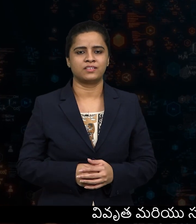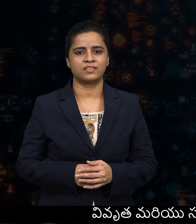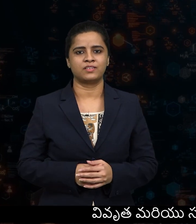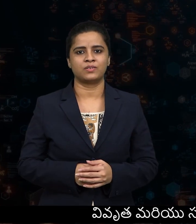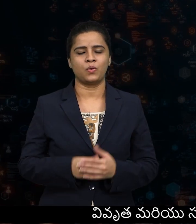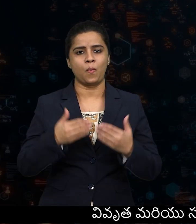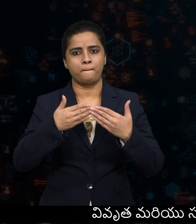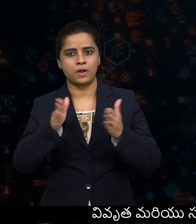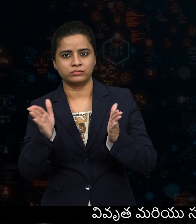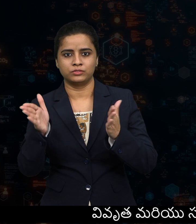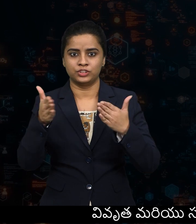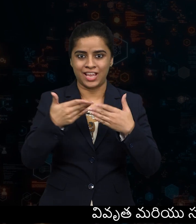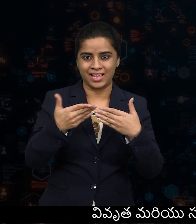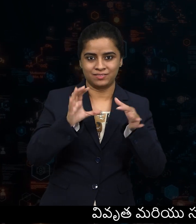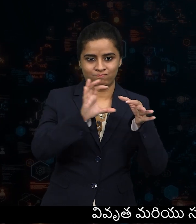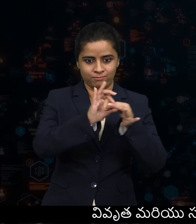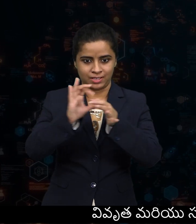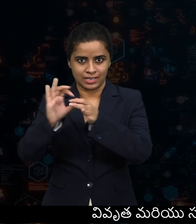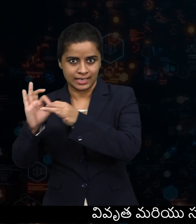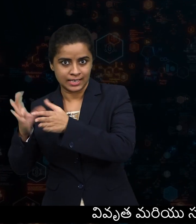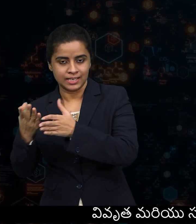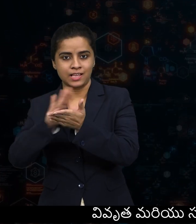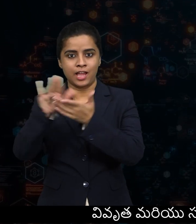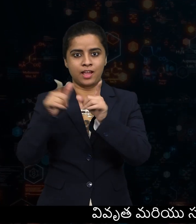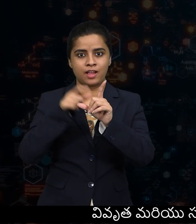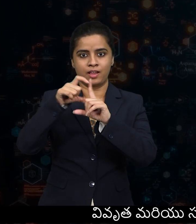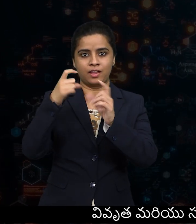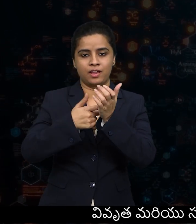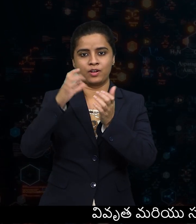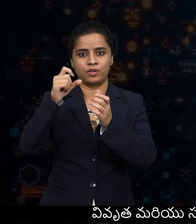వివృత మరియు సంవృత శృంఖల హైడ్రోకార్బన్లు.